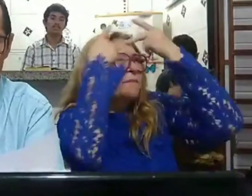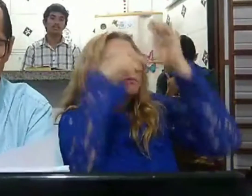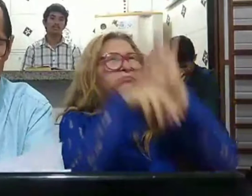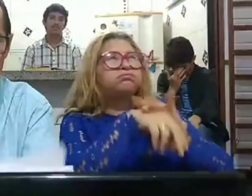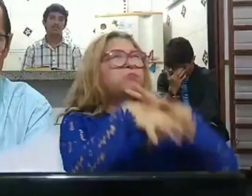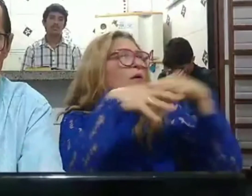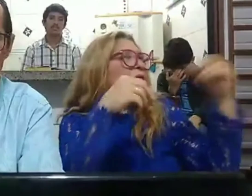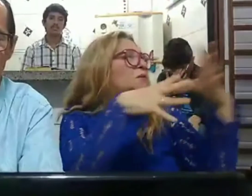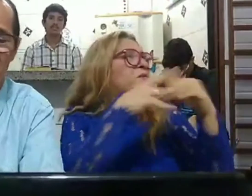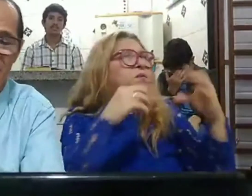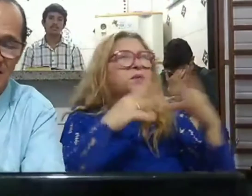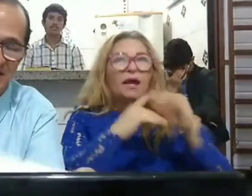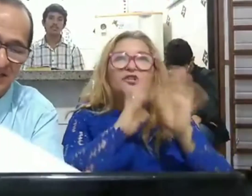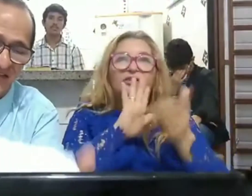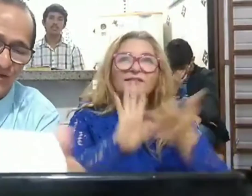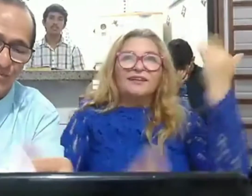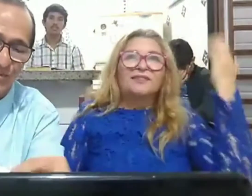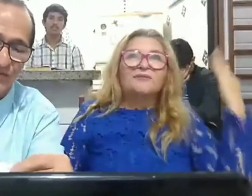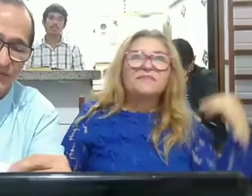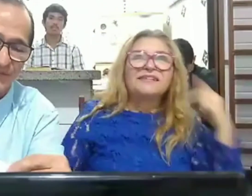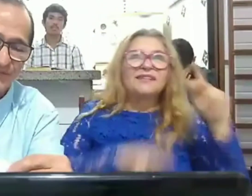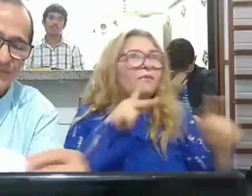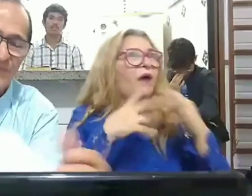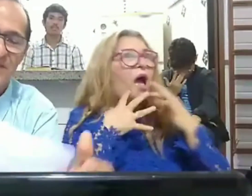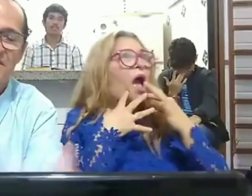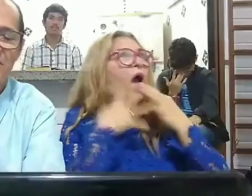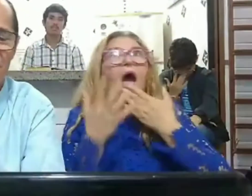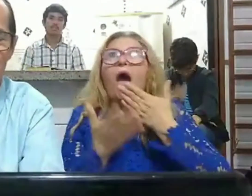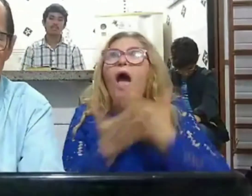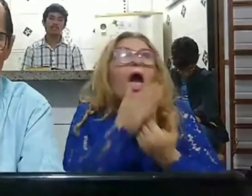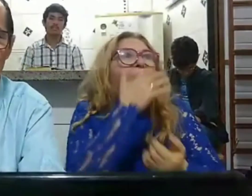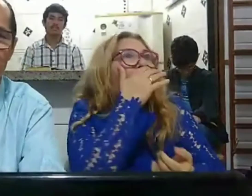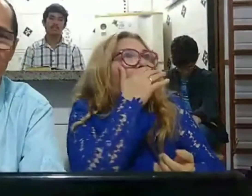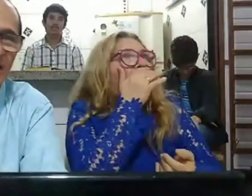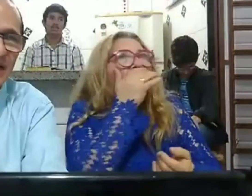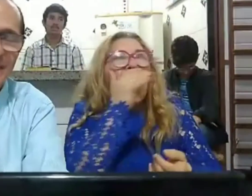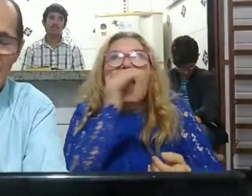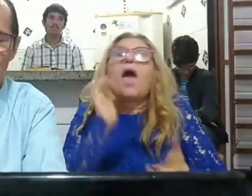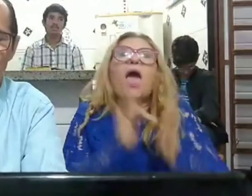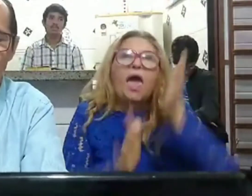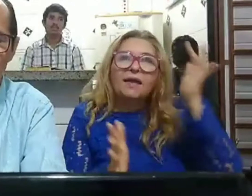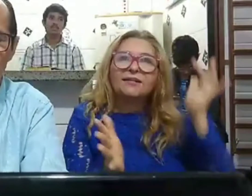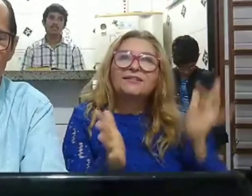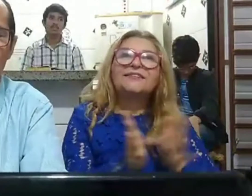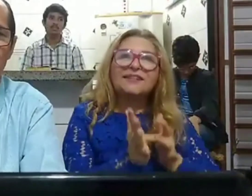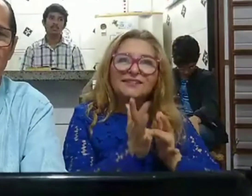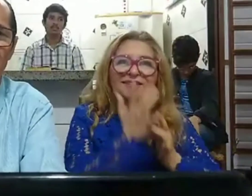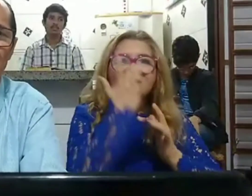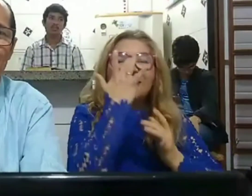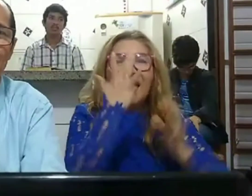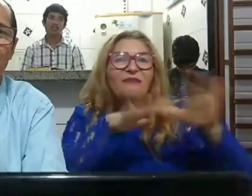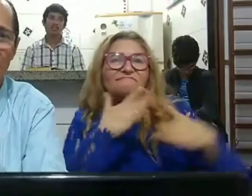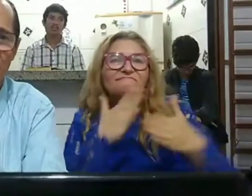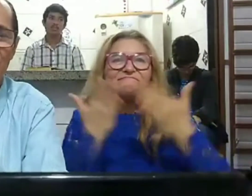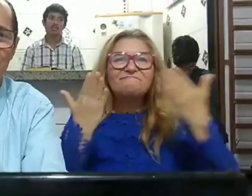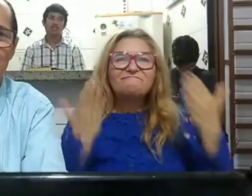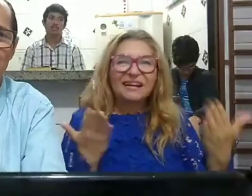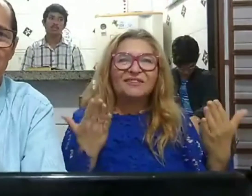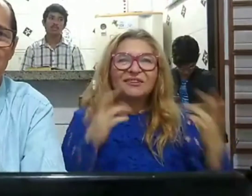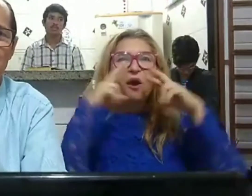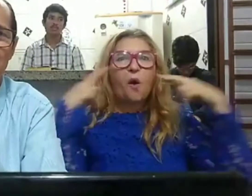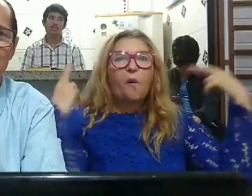de doenças e enfermidades entre o povo. Sem Jesus Cristo, não é possível entrar no reino